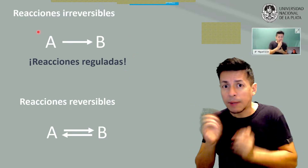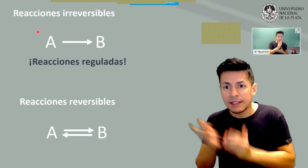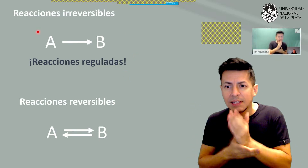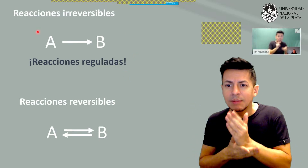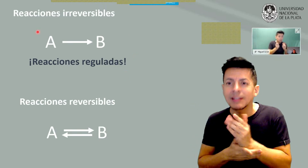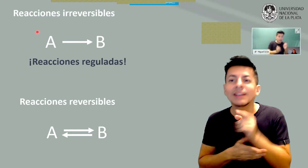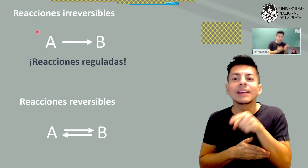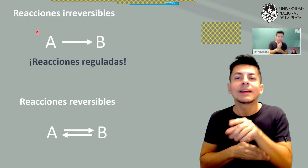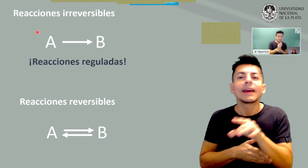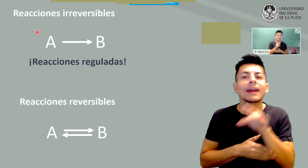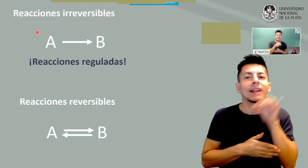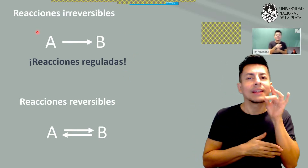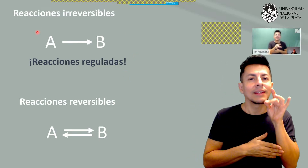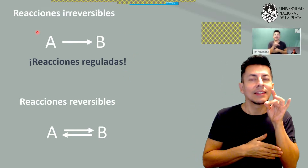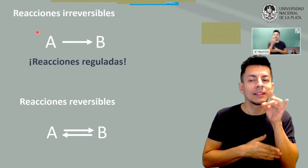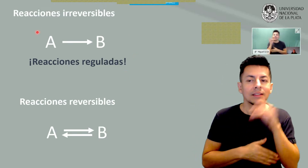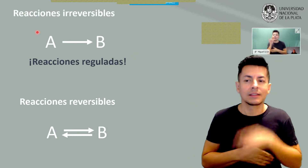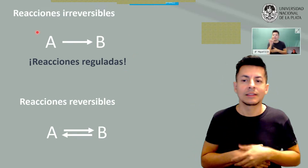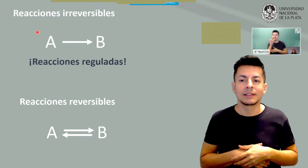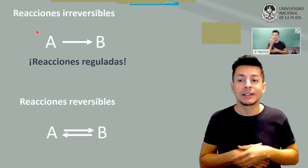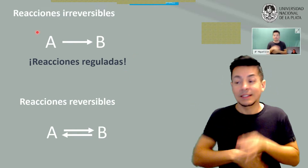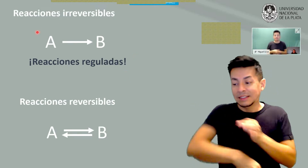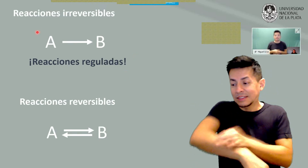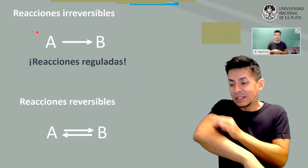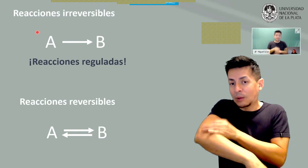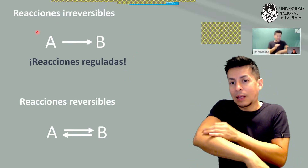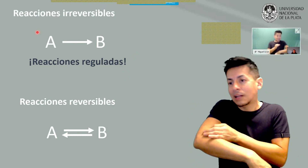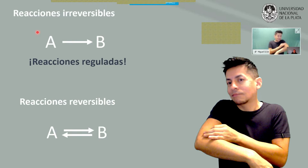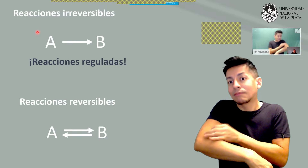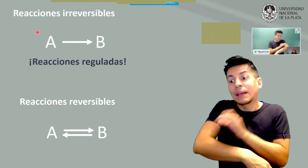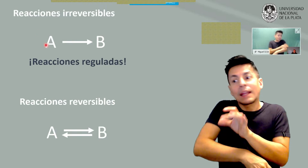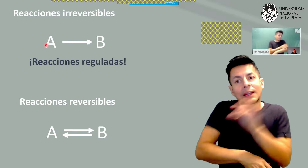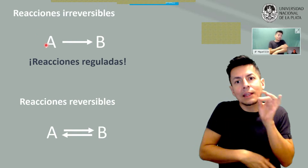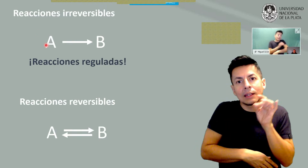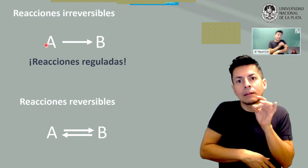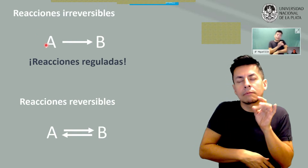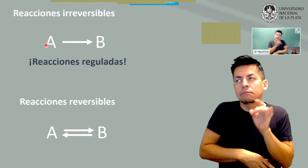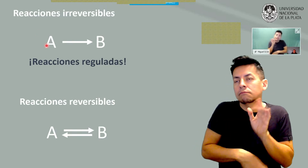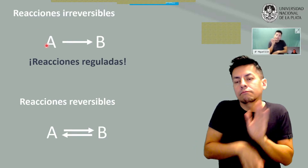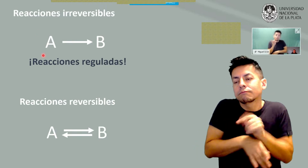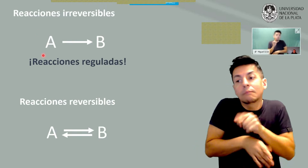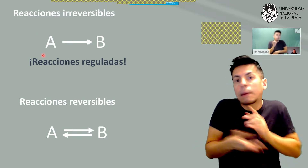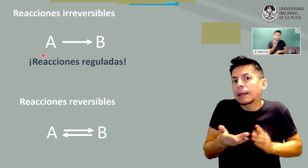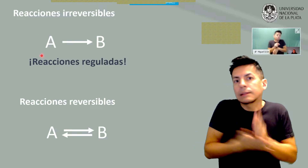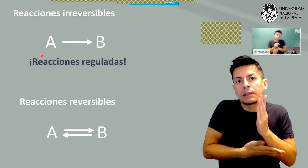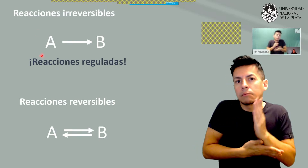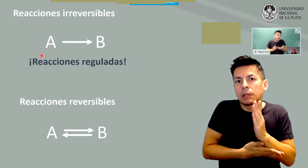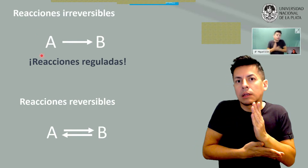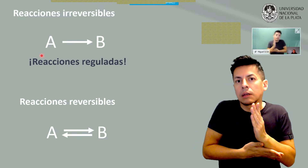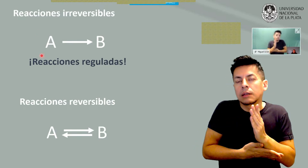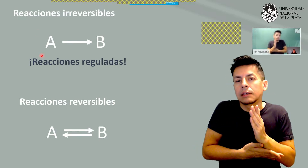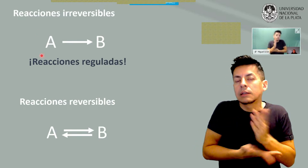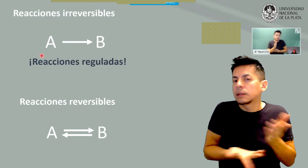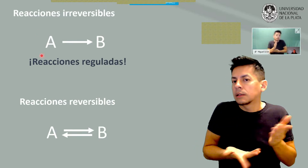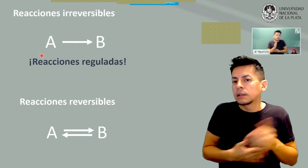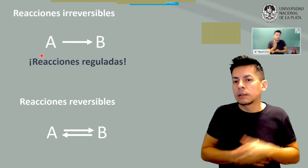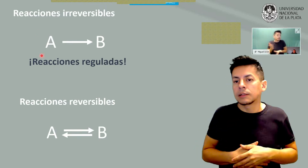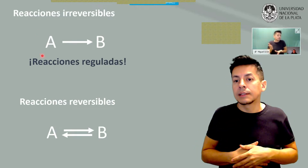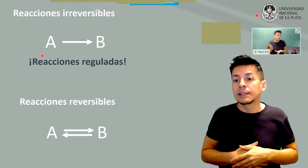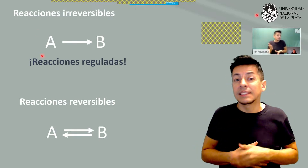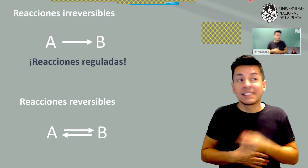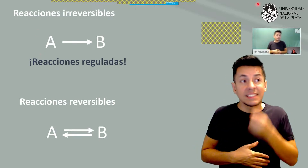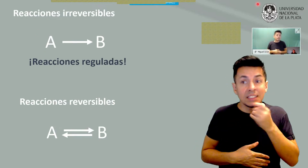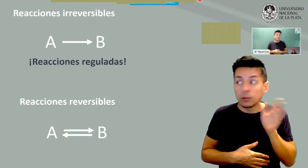regular. ¿Sí? Porque como no tienen vuelta atrás, es importante que ocurran sí, solo si las condiciones son